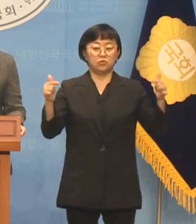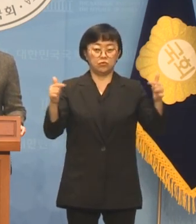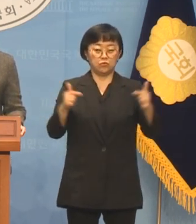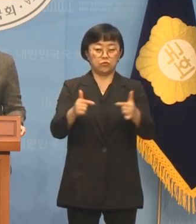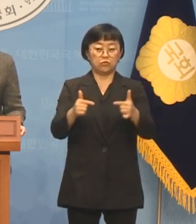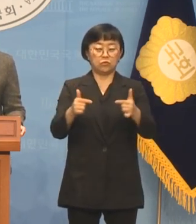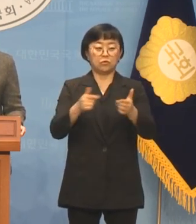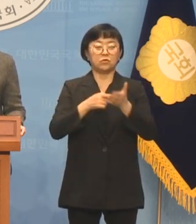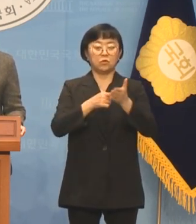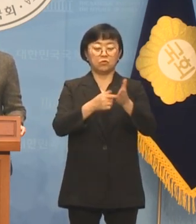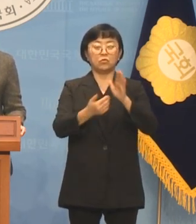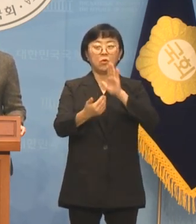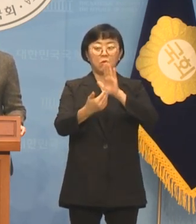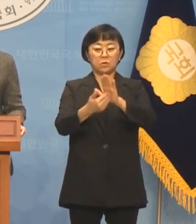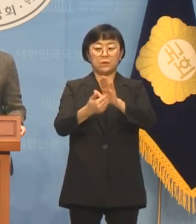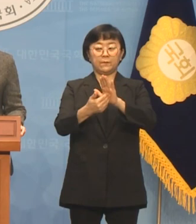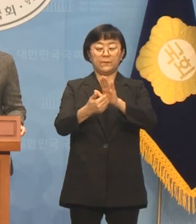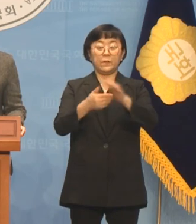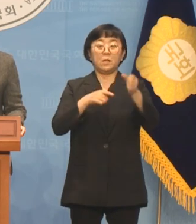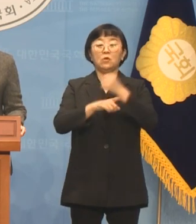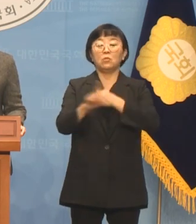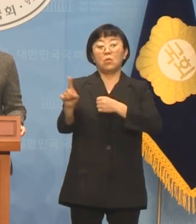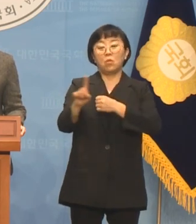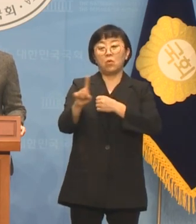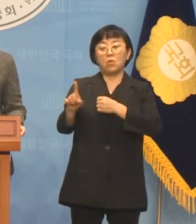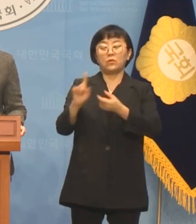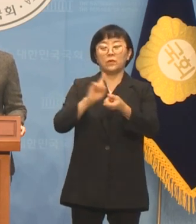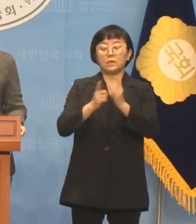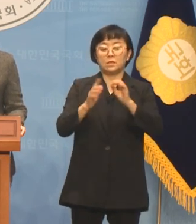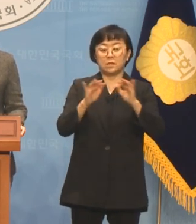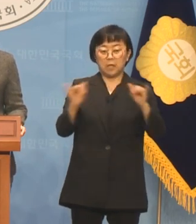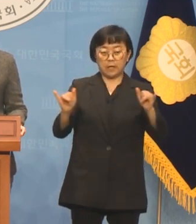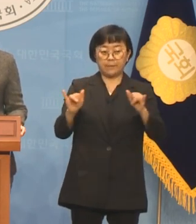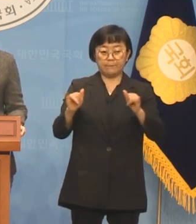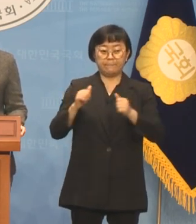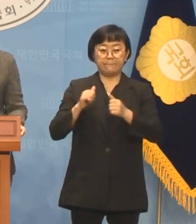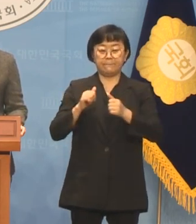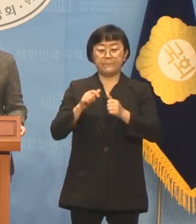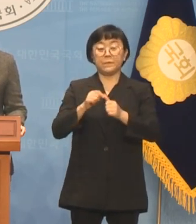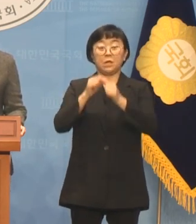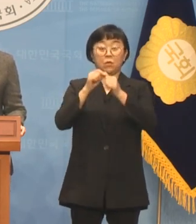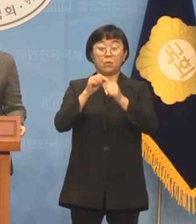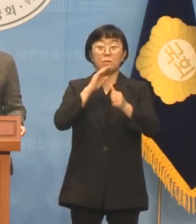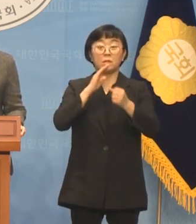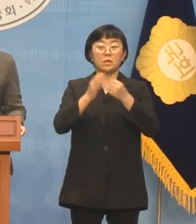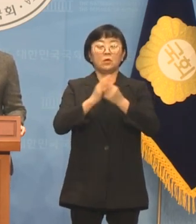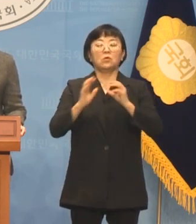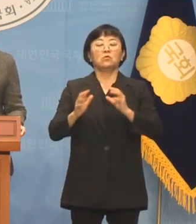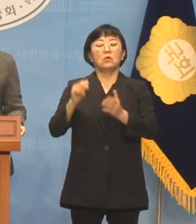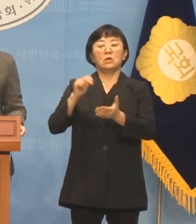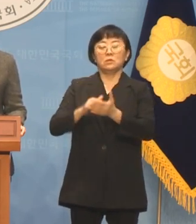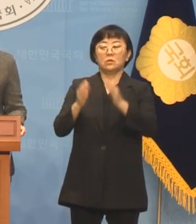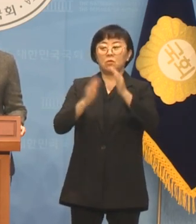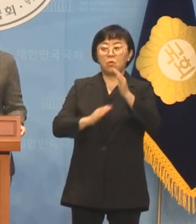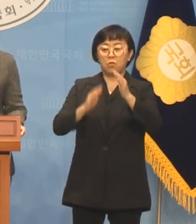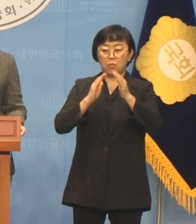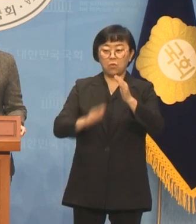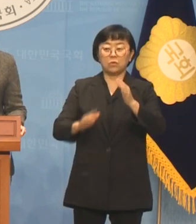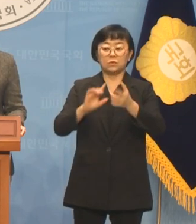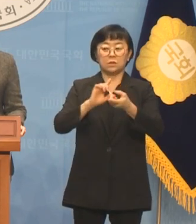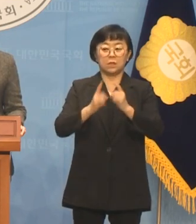청구권이 거절되는 주된 사유가 대체 인력 채용인 만큼 국가 차원의 공공대체